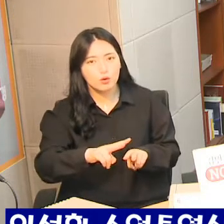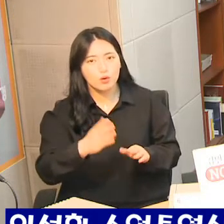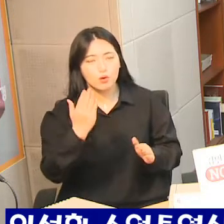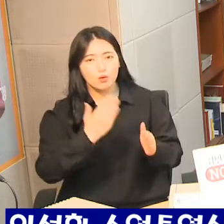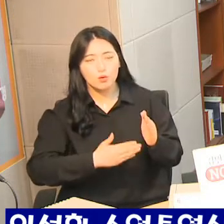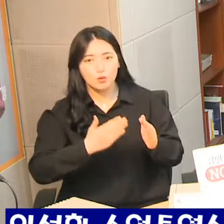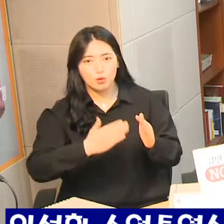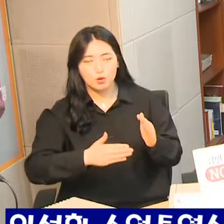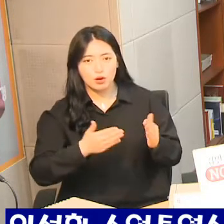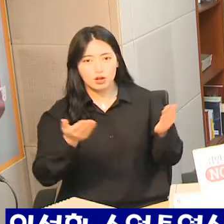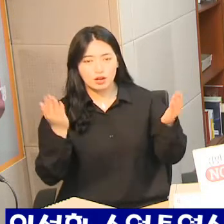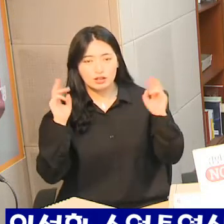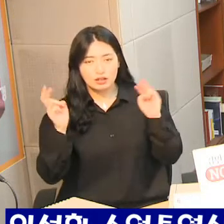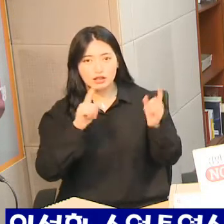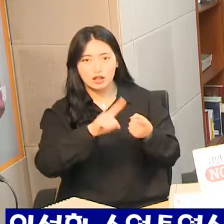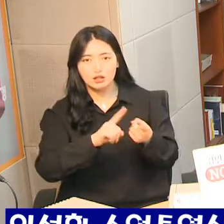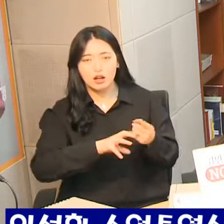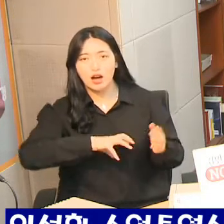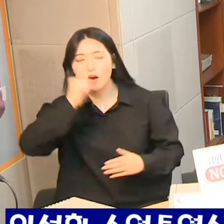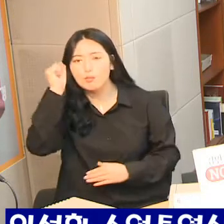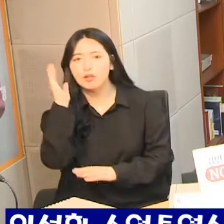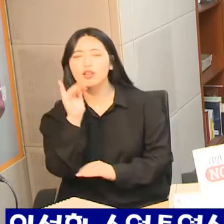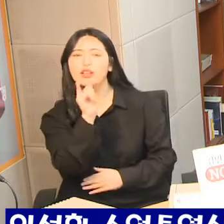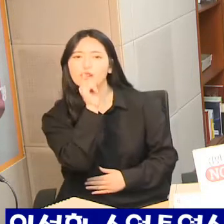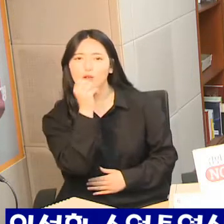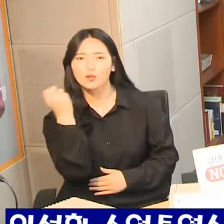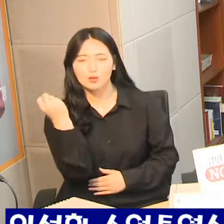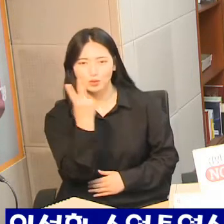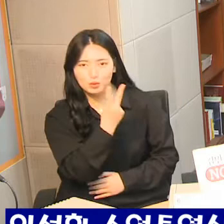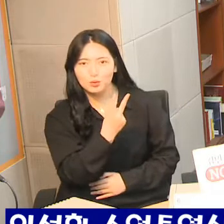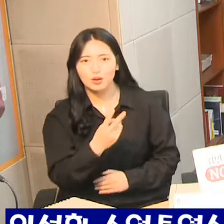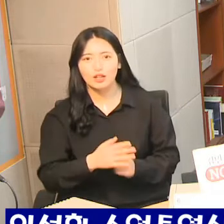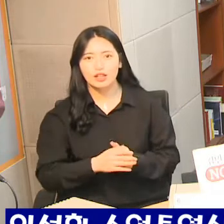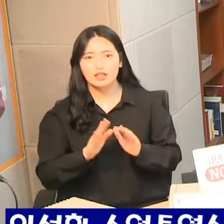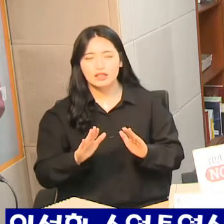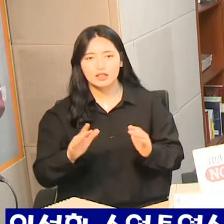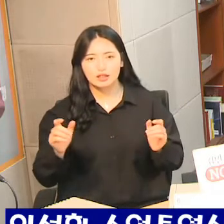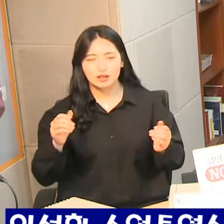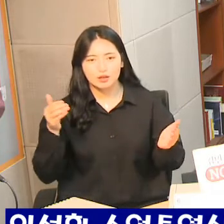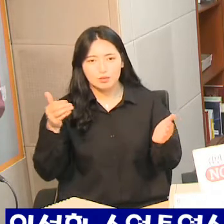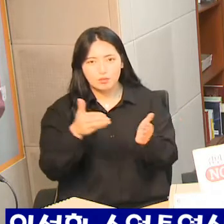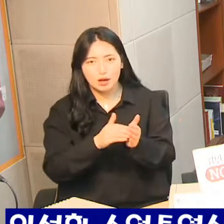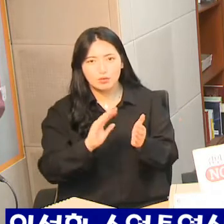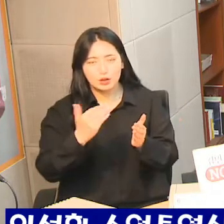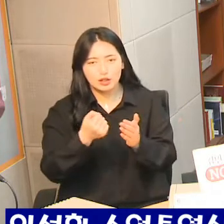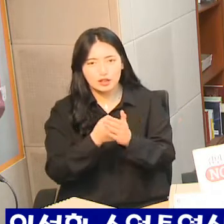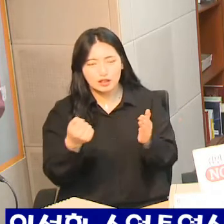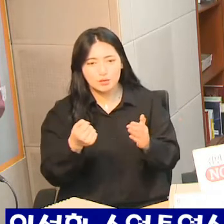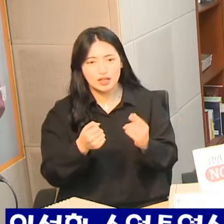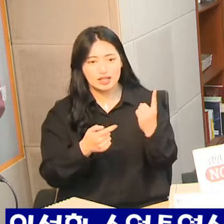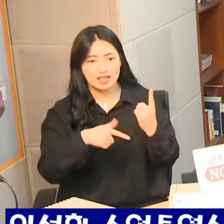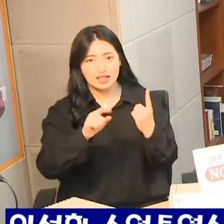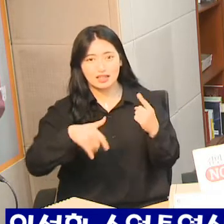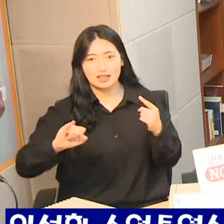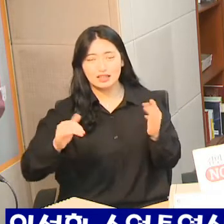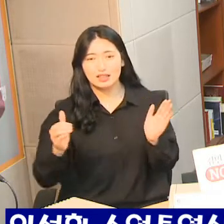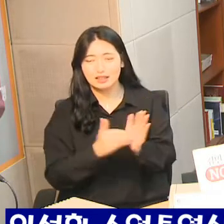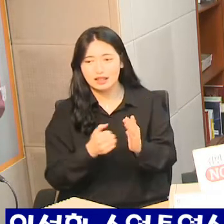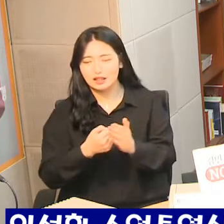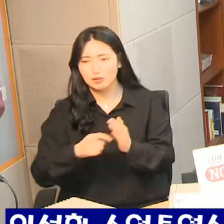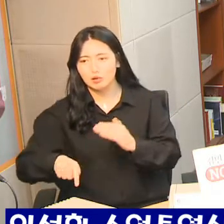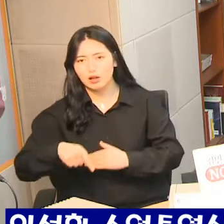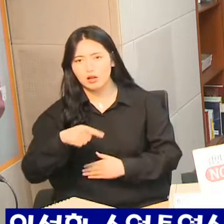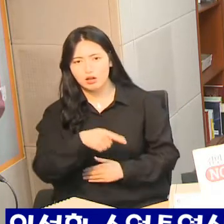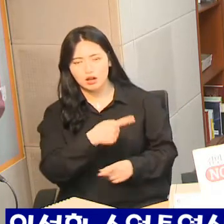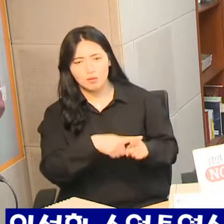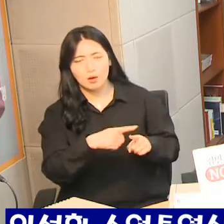네. 들으셨어요? 네, 코칭해드린 분이. 했고, 또 이제 한 학기를 마무리하는 시점이다 보니까 대학 교수님들의 그 이제 다음 학기, 그러니까 한